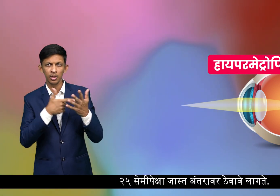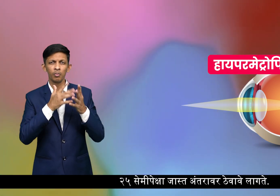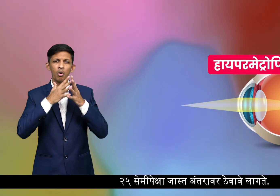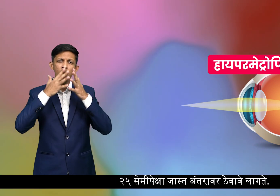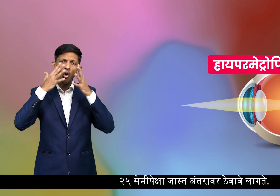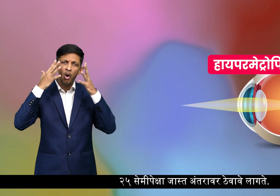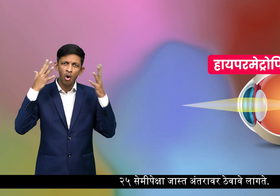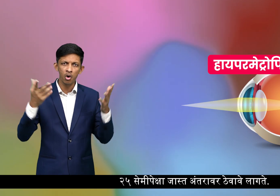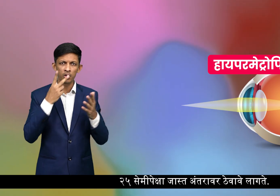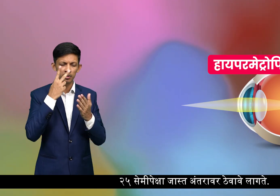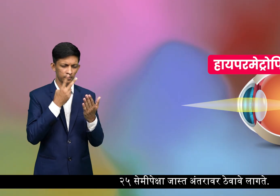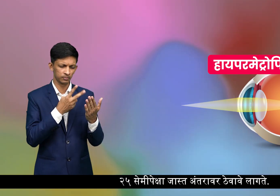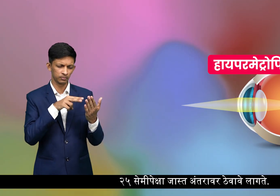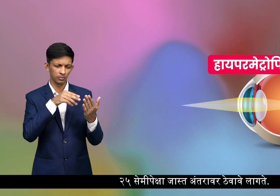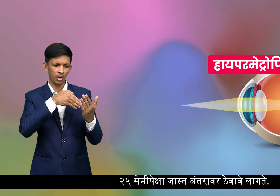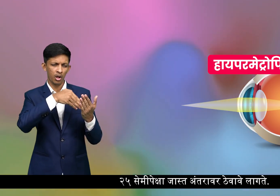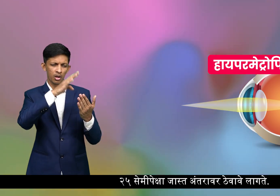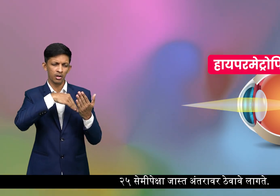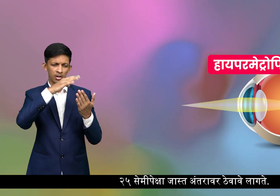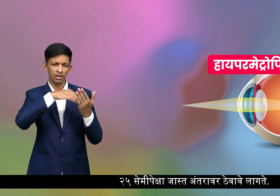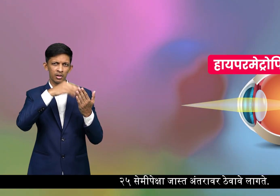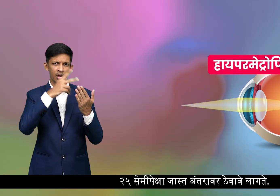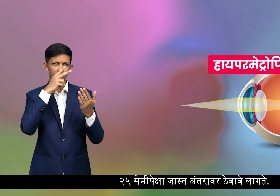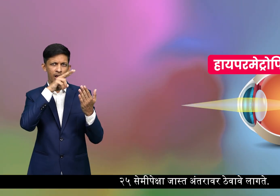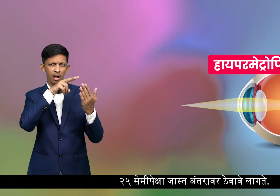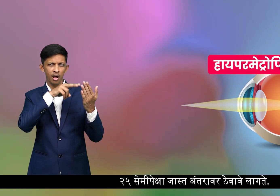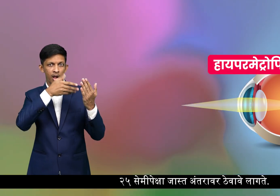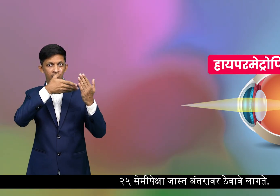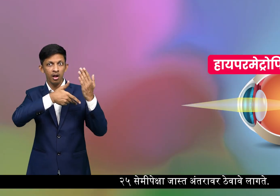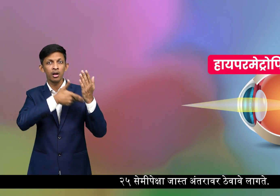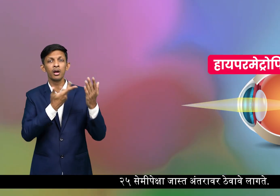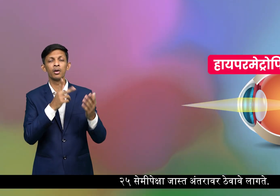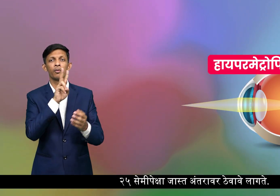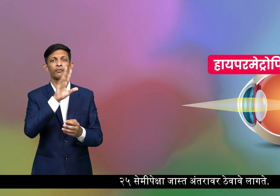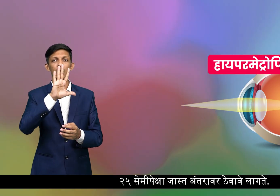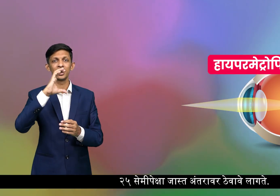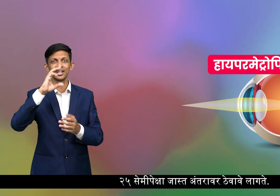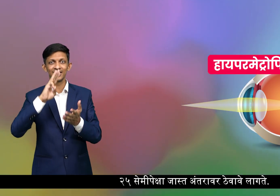25 सेंटीमीटरपेक्षा जास्त अंतरावर ठेवावे लागते.